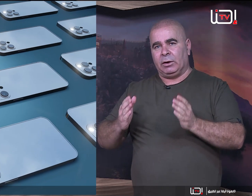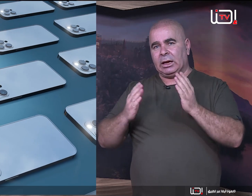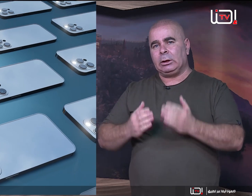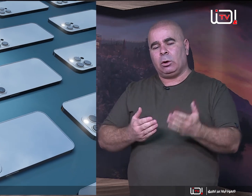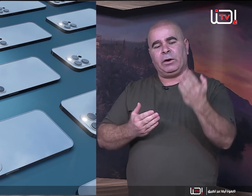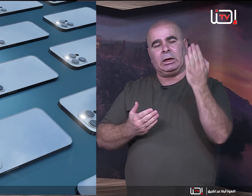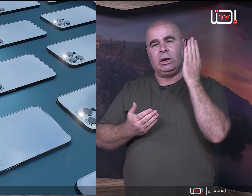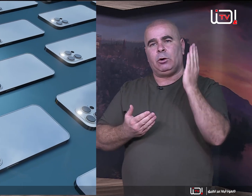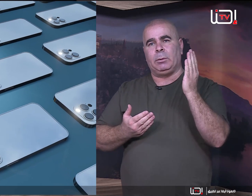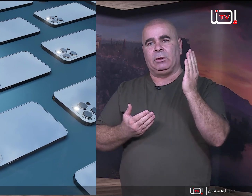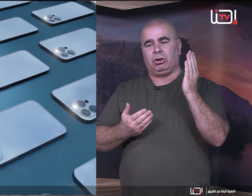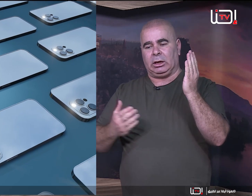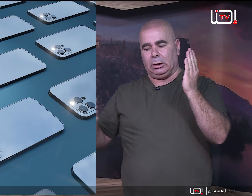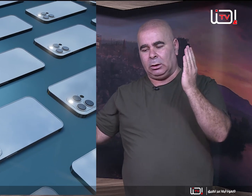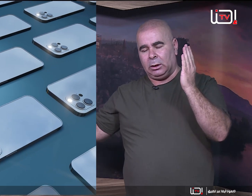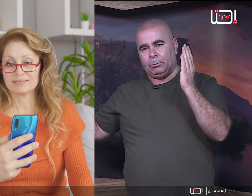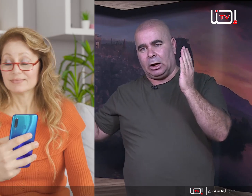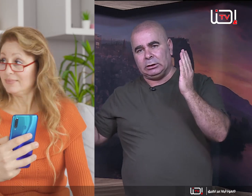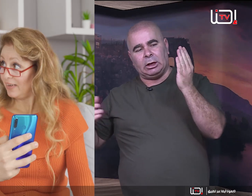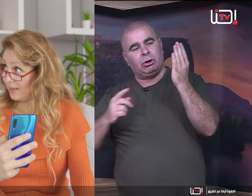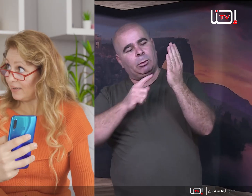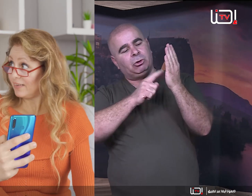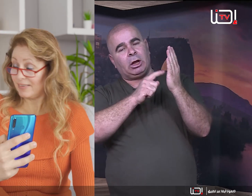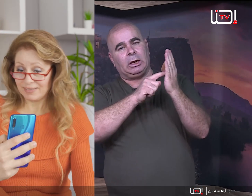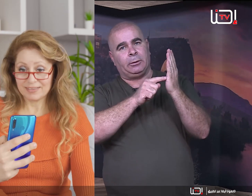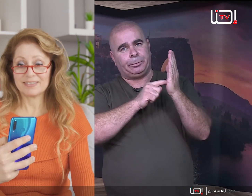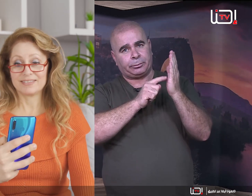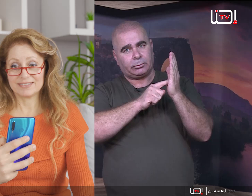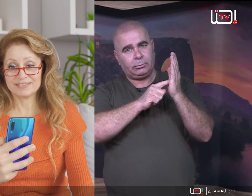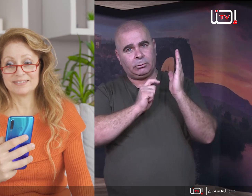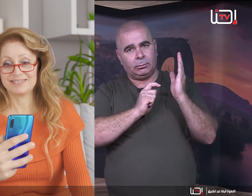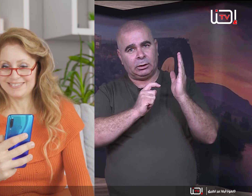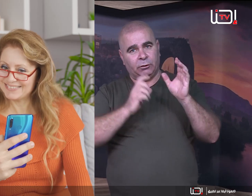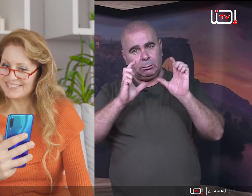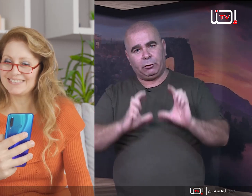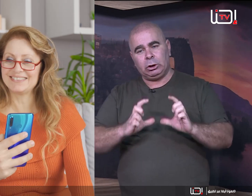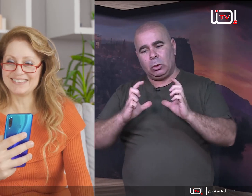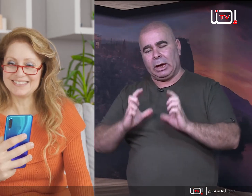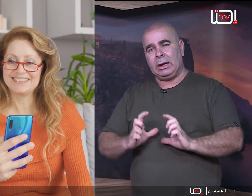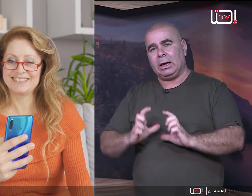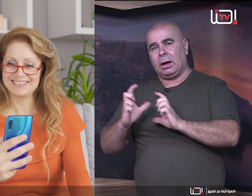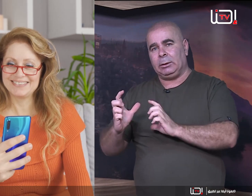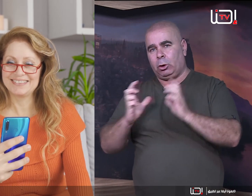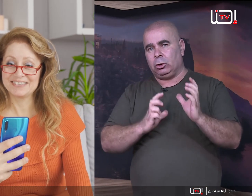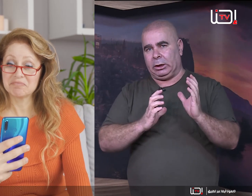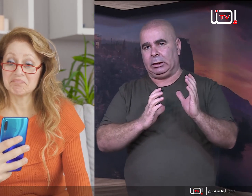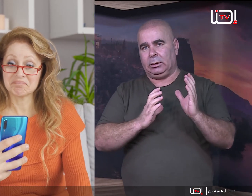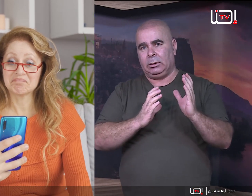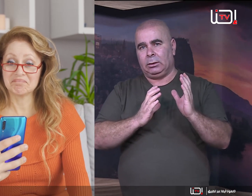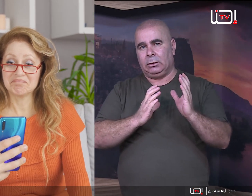فتخيل بده يكون فاتح تليفونه بهذا الشكل حاططها جنبه بيشرح لها فالمفروض انه كانها قاعده